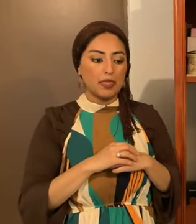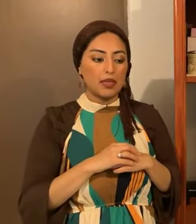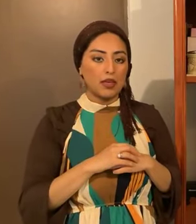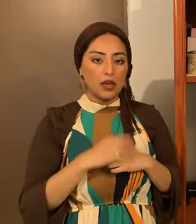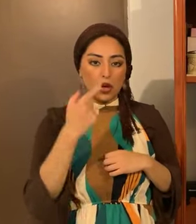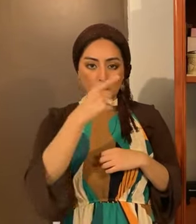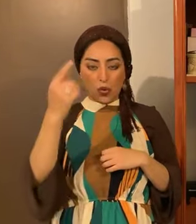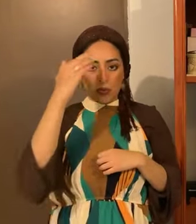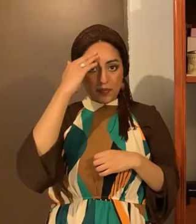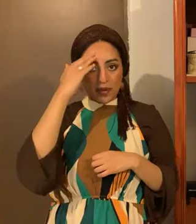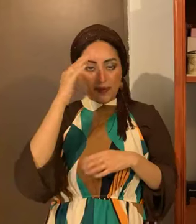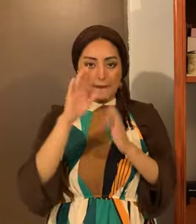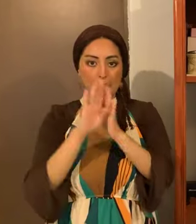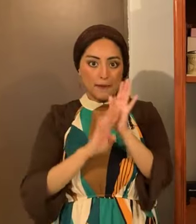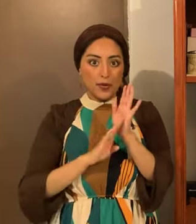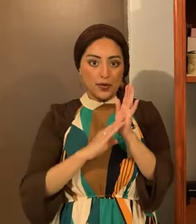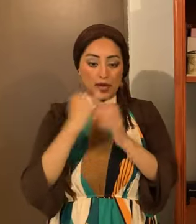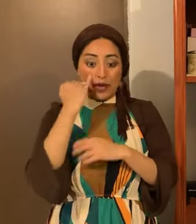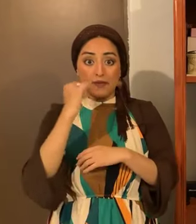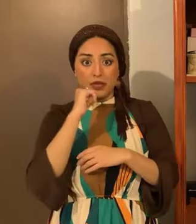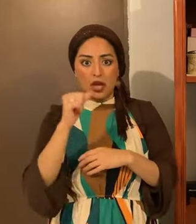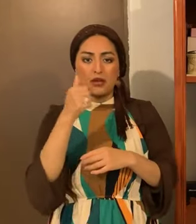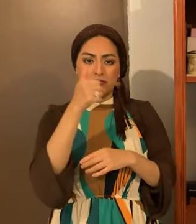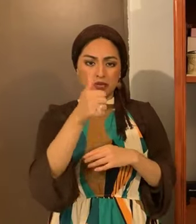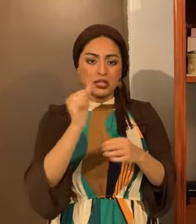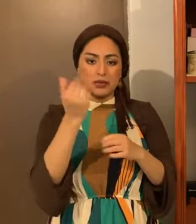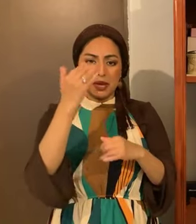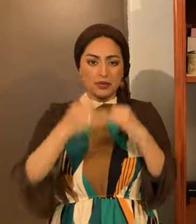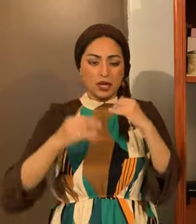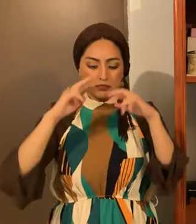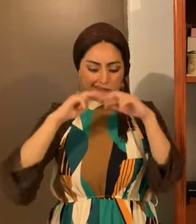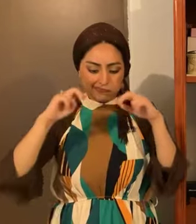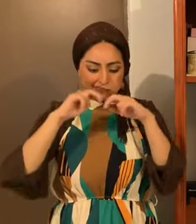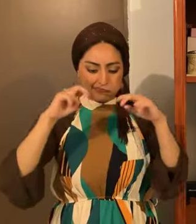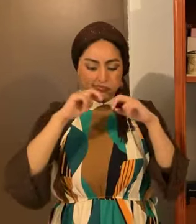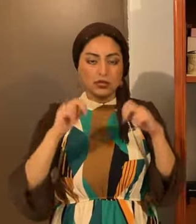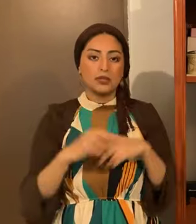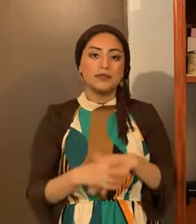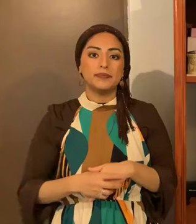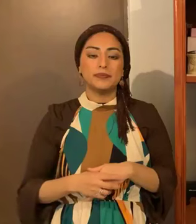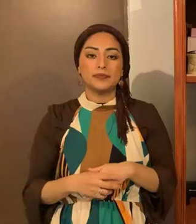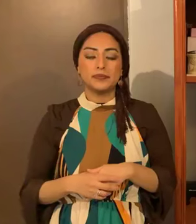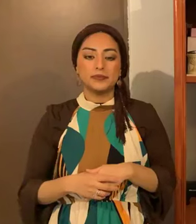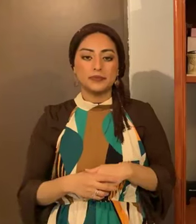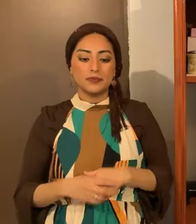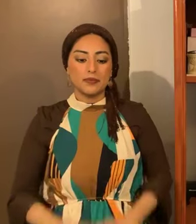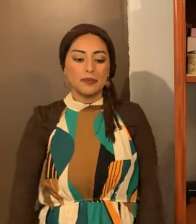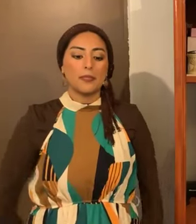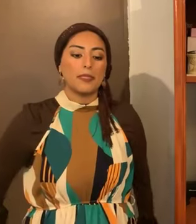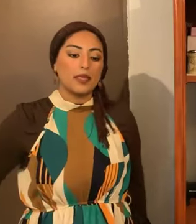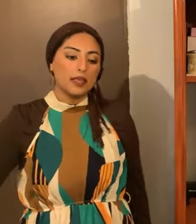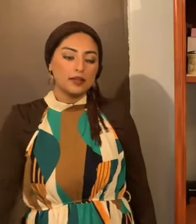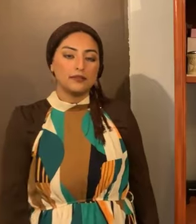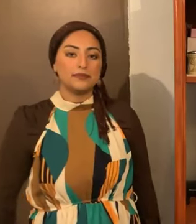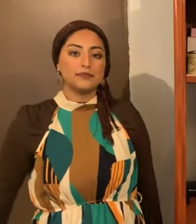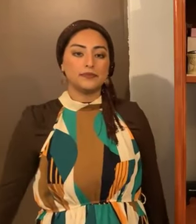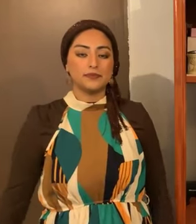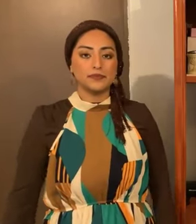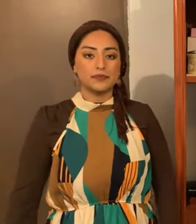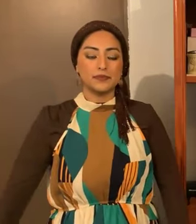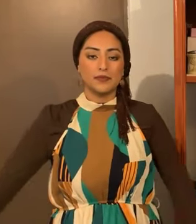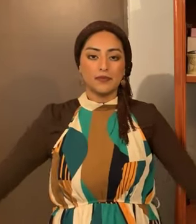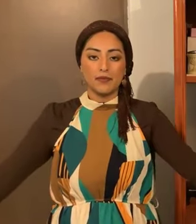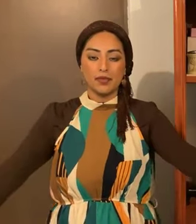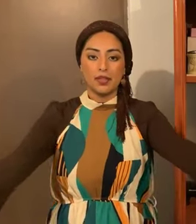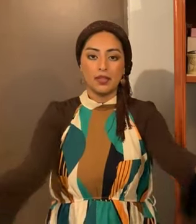estoy seguro que ustedes lo saben, y si no, ahí lo pueden investigar en las concordancias o en el internet. Vienen ahí las citas,